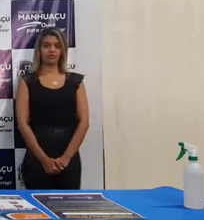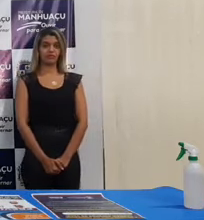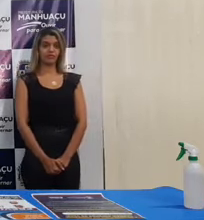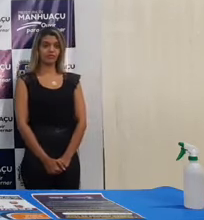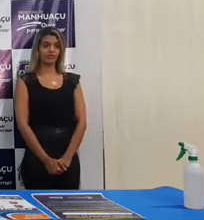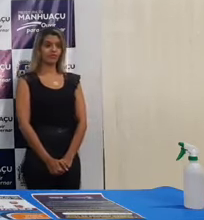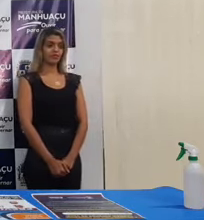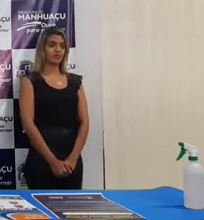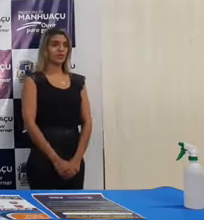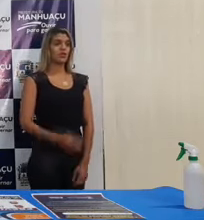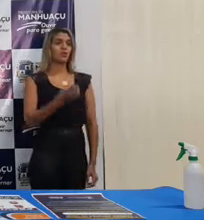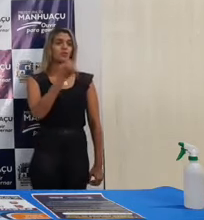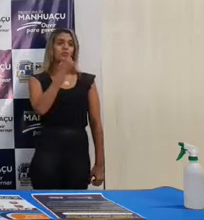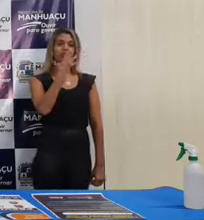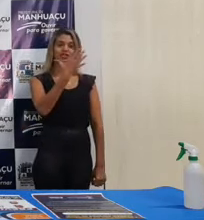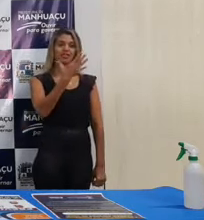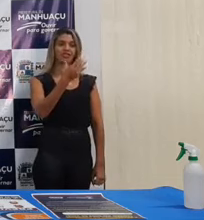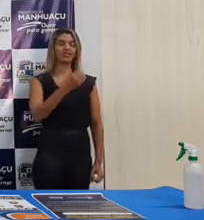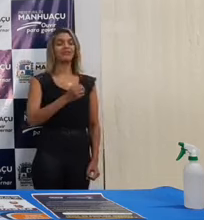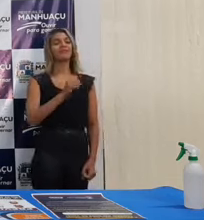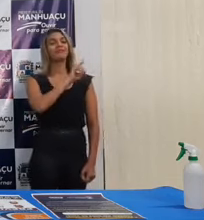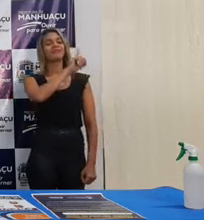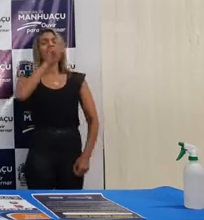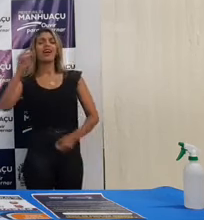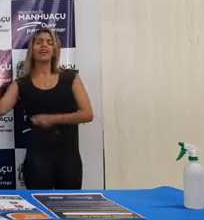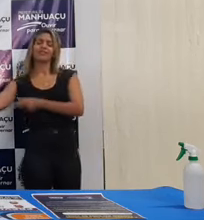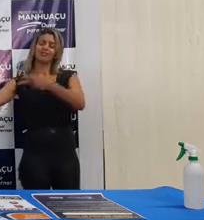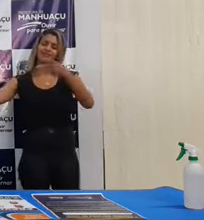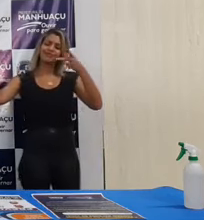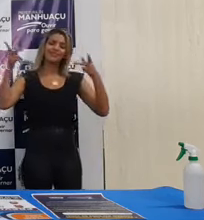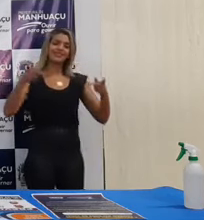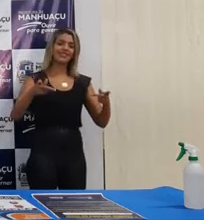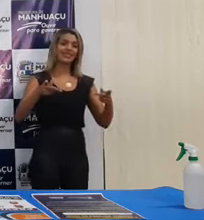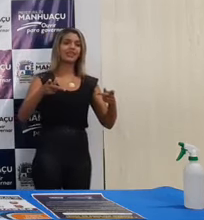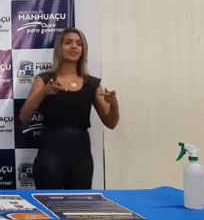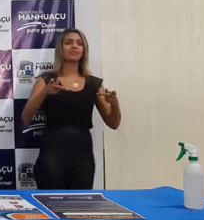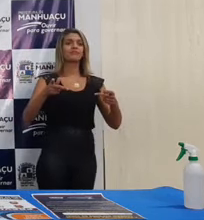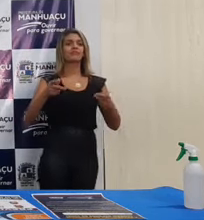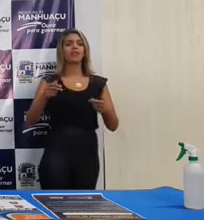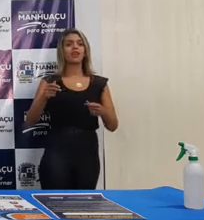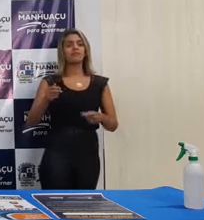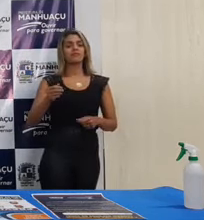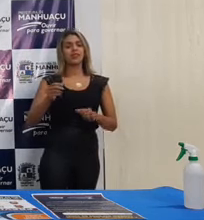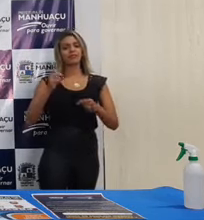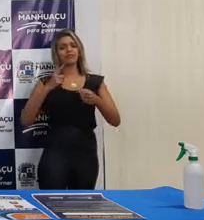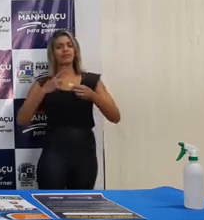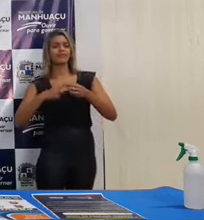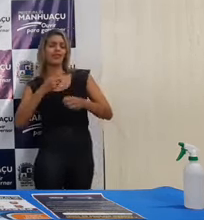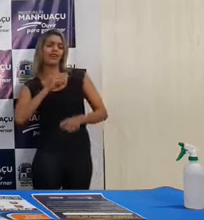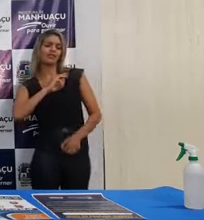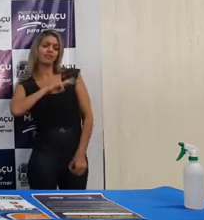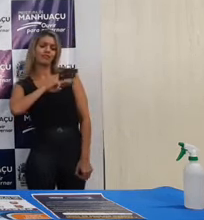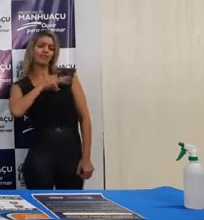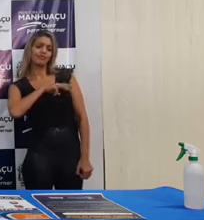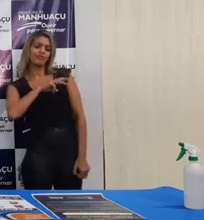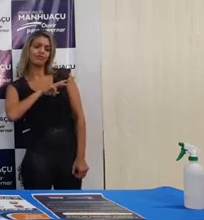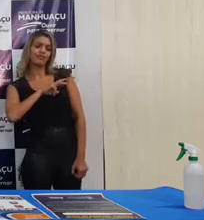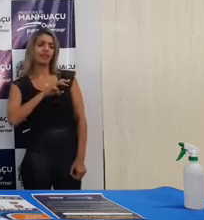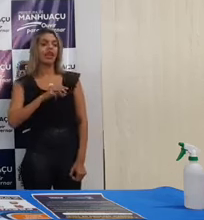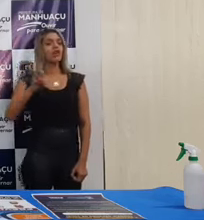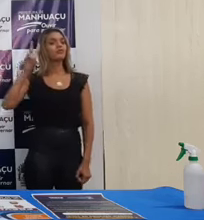Senhoras e senhores, muito bom dia, sejam muito bem-vindos. A Prefeitura de Manhuaçu realiza na manhã de hoje,